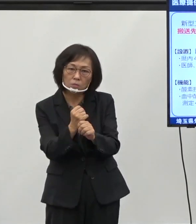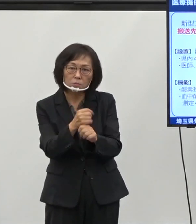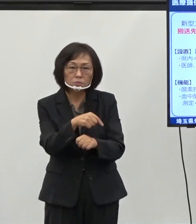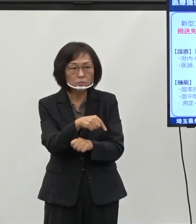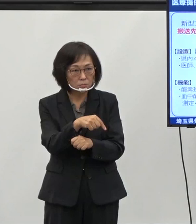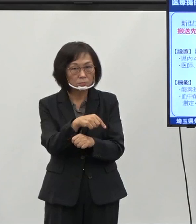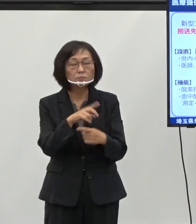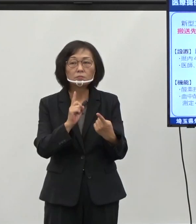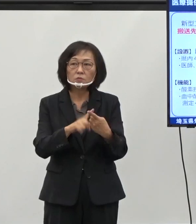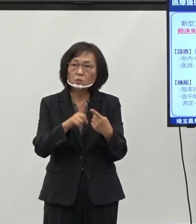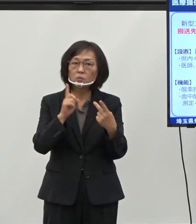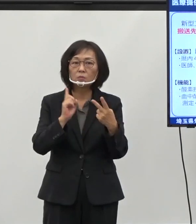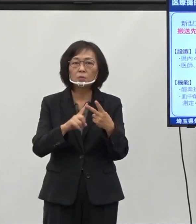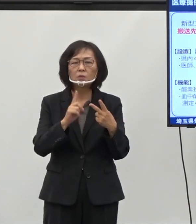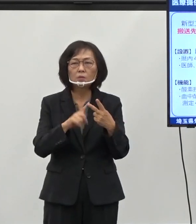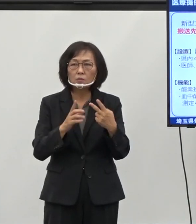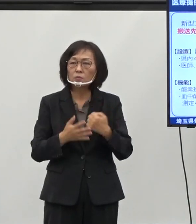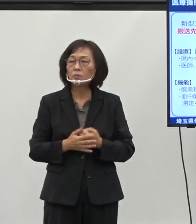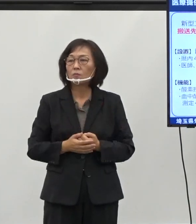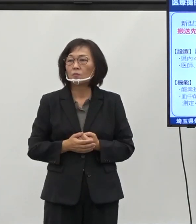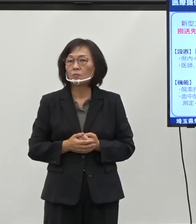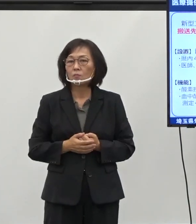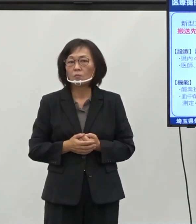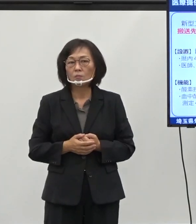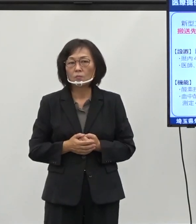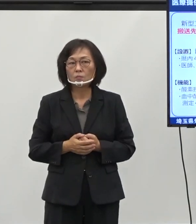やっぱりその途中でですね、